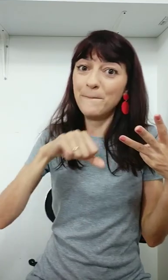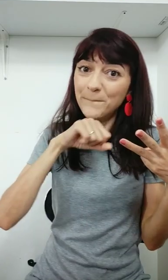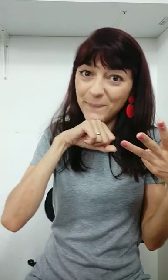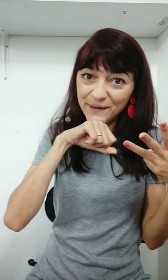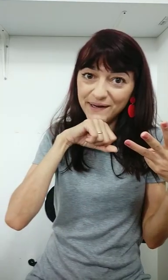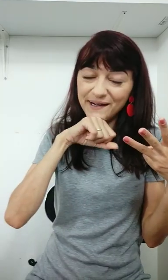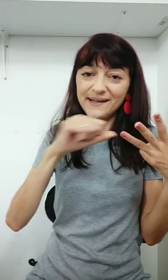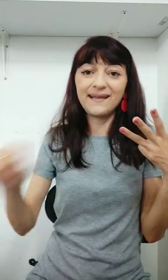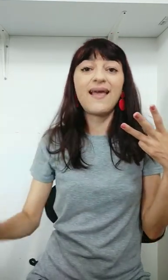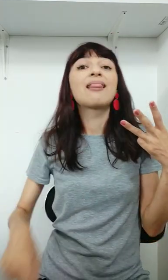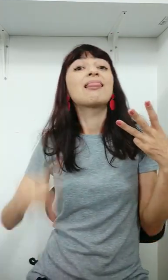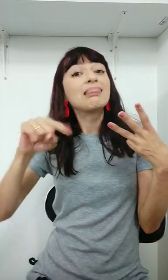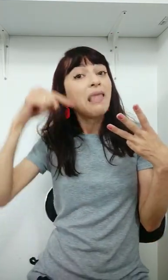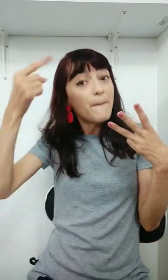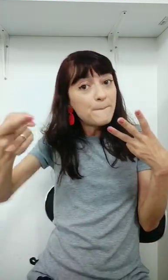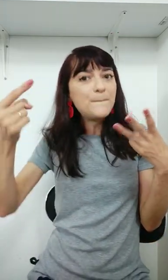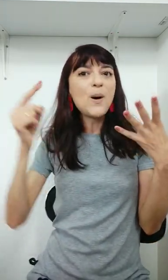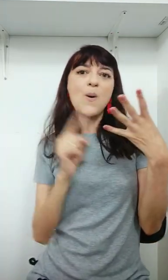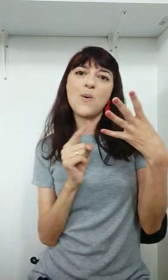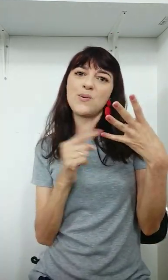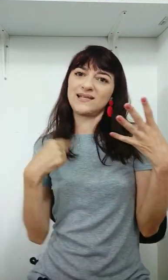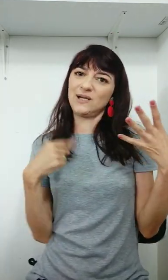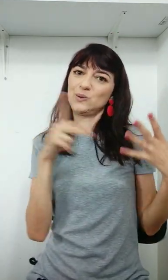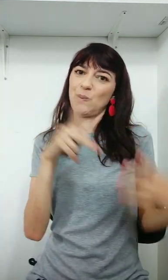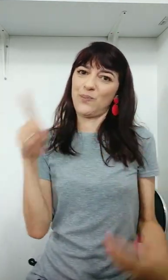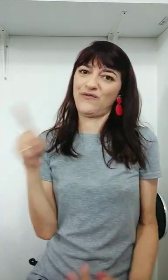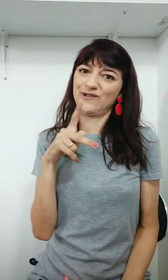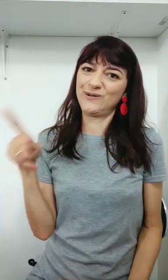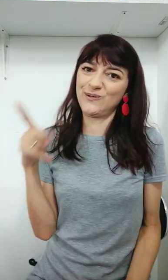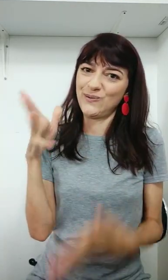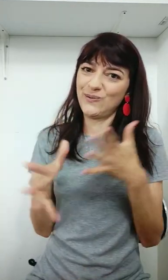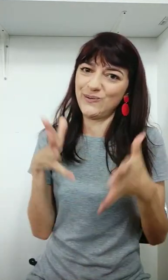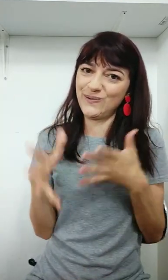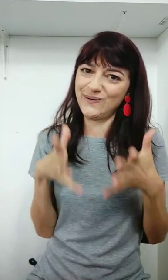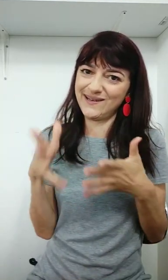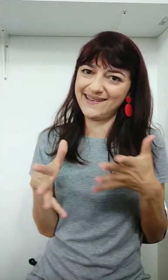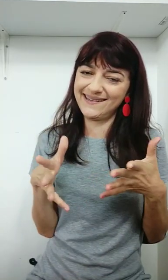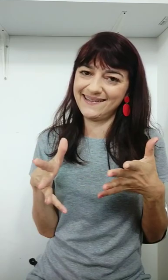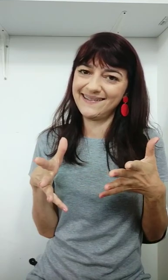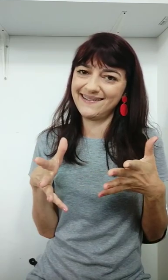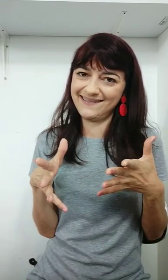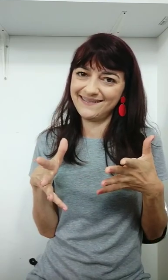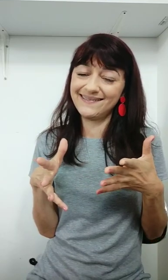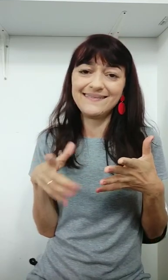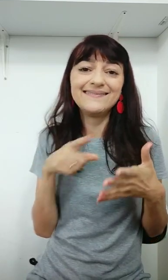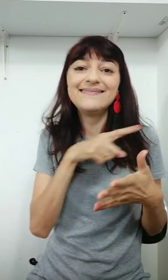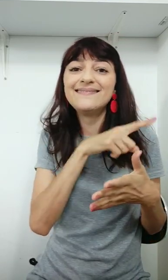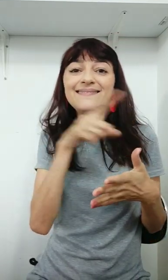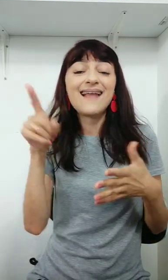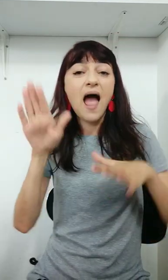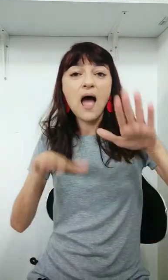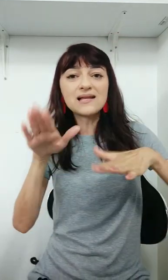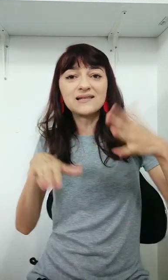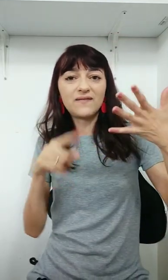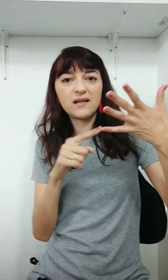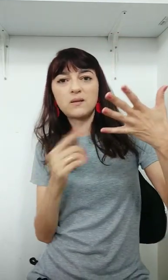eu sou mãe, tá bom? E depois, né, eu posso falar que eu sou professora. Então tem várias questões prioritárias na